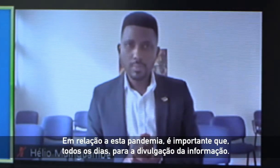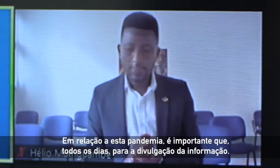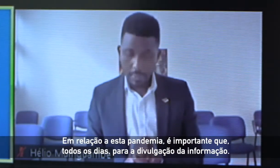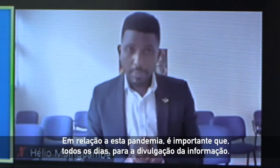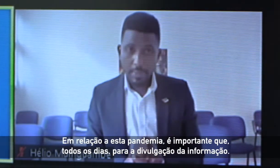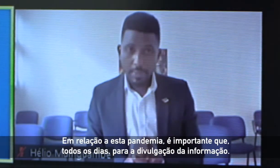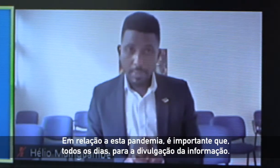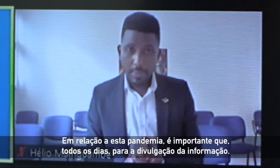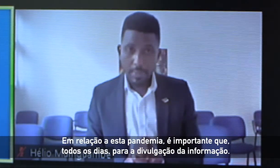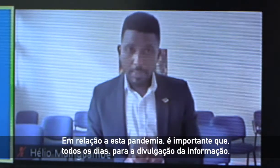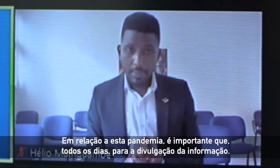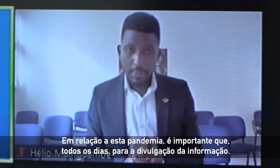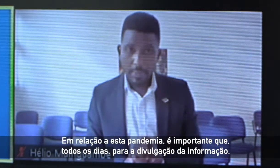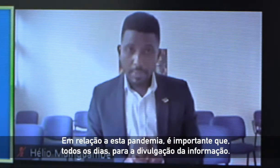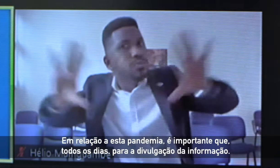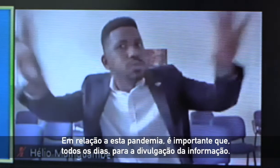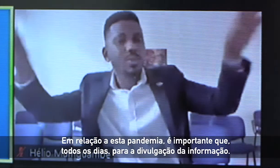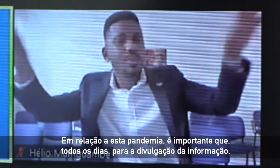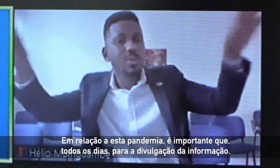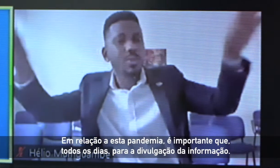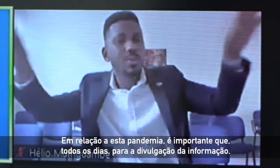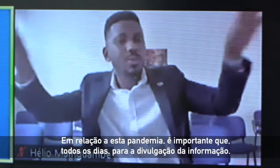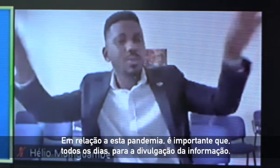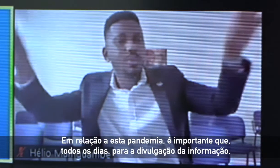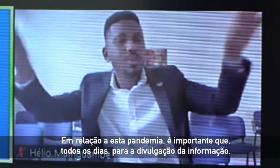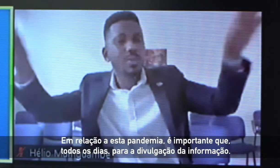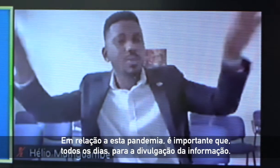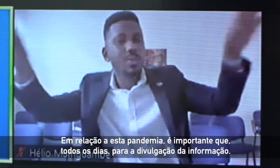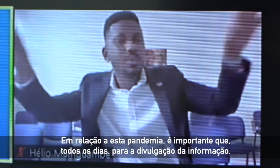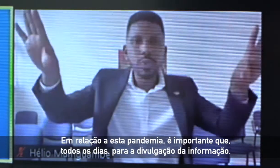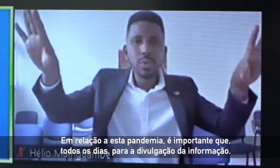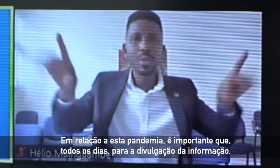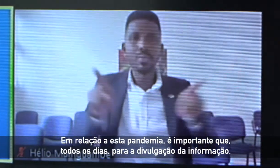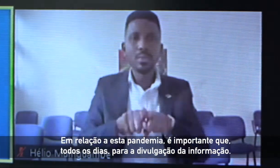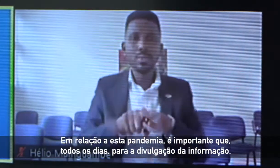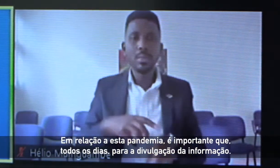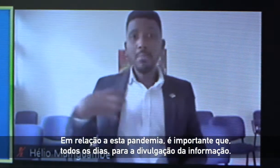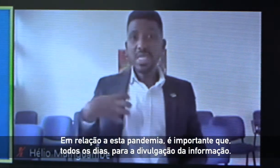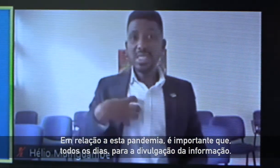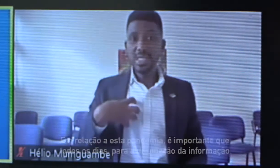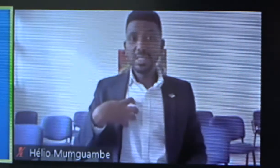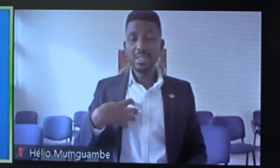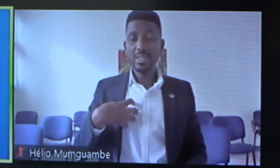necessário que lá haja intérprete. E temos visto isso, para divulgação da informação.